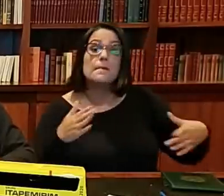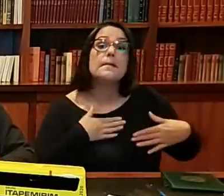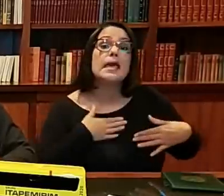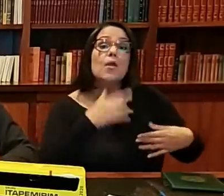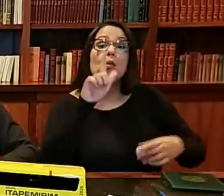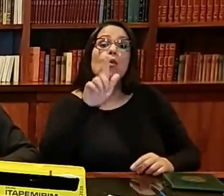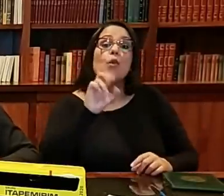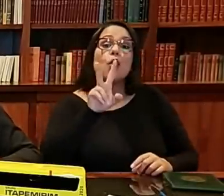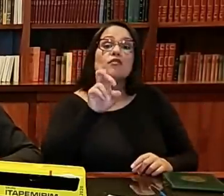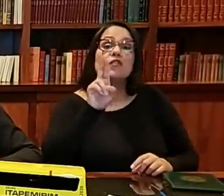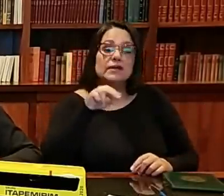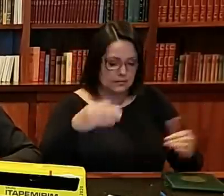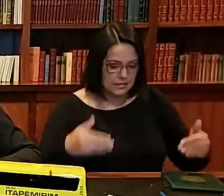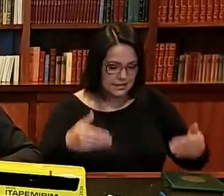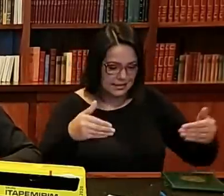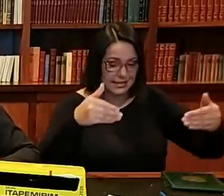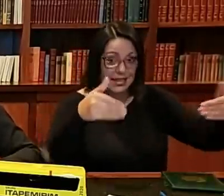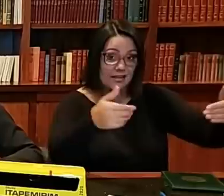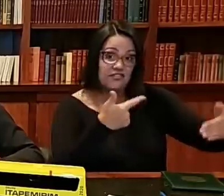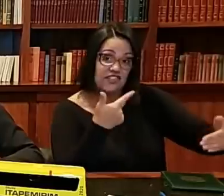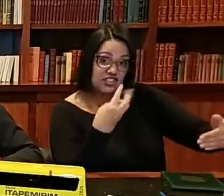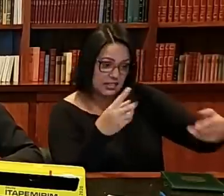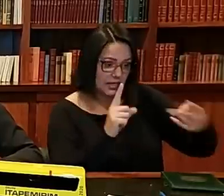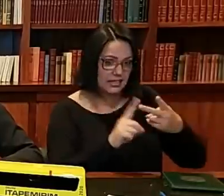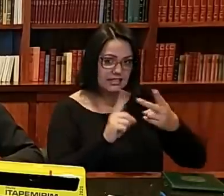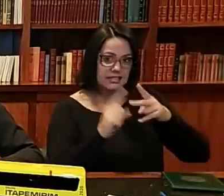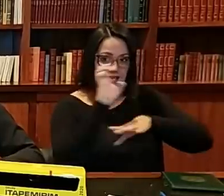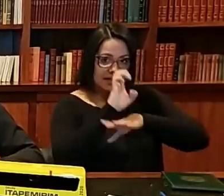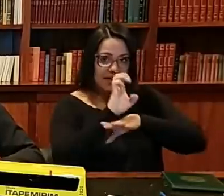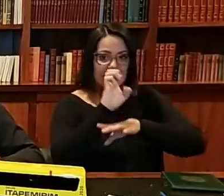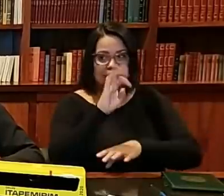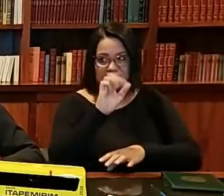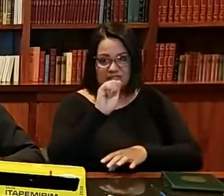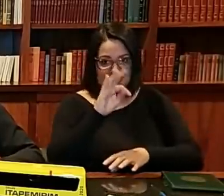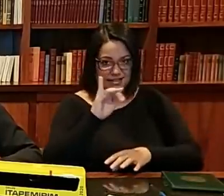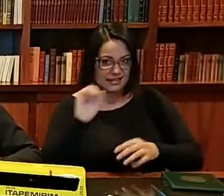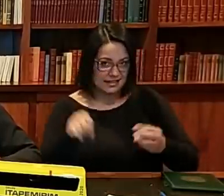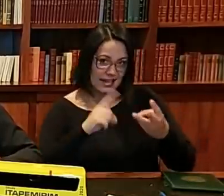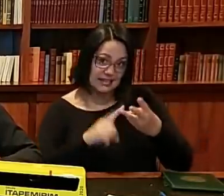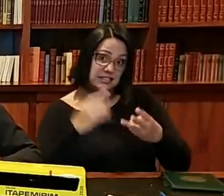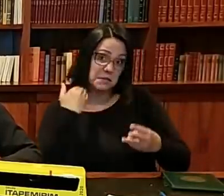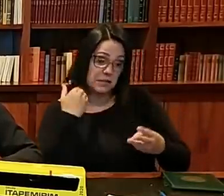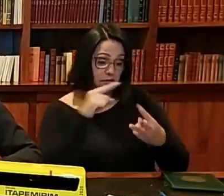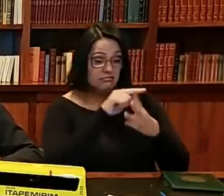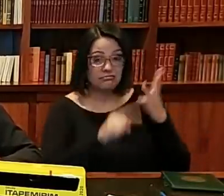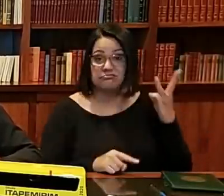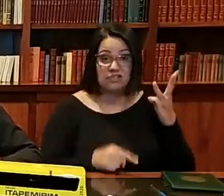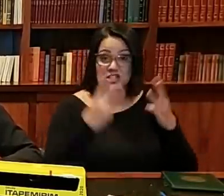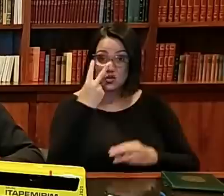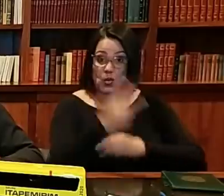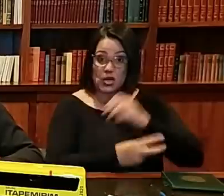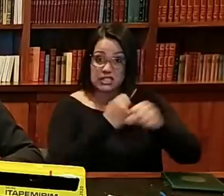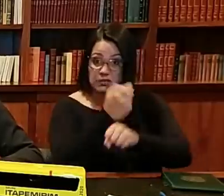governo? São os 23 ministérios, são as estatais e os bancos oficiais. Então até hoje, né, estamos quase 2 anos, zero